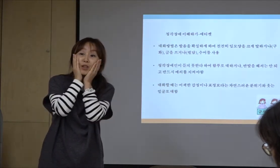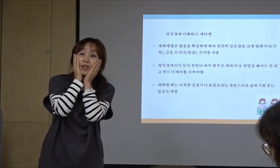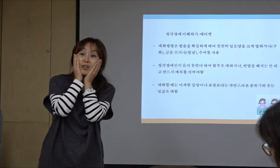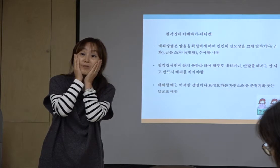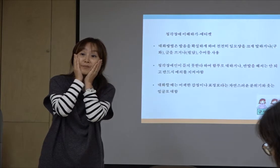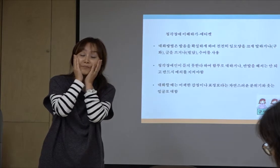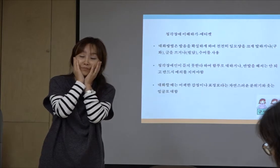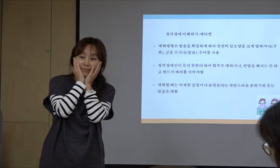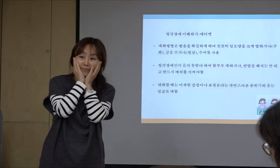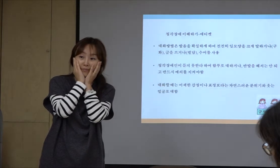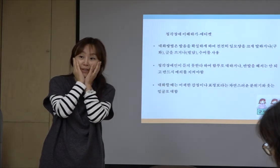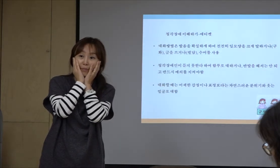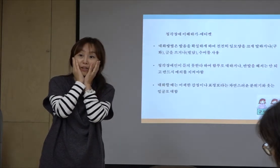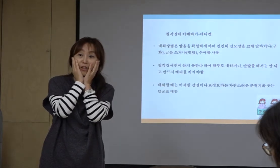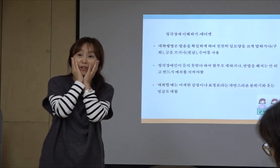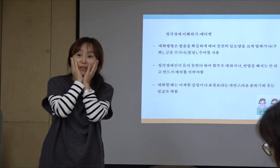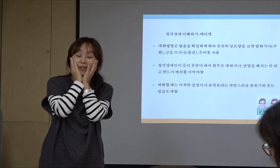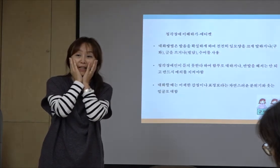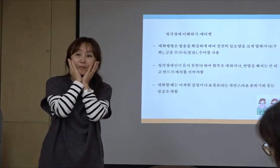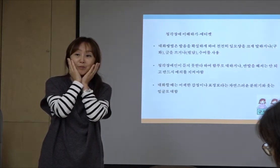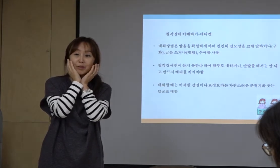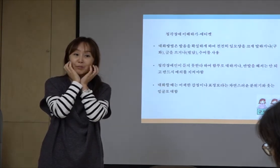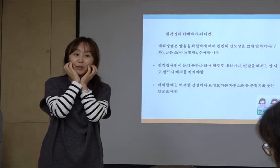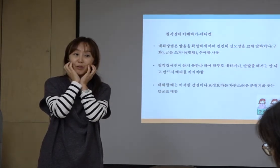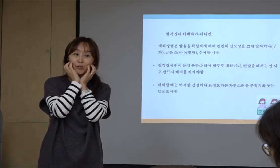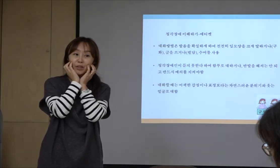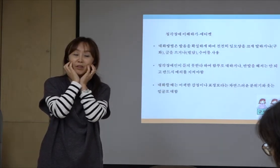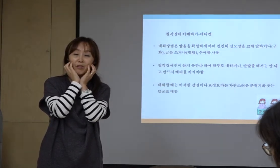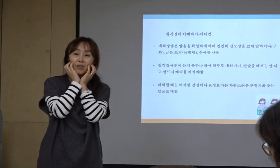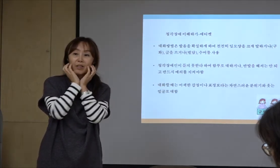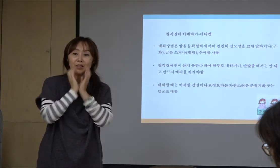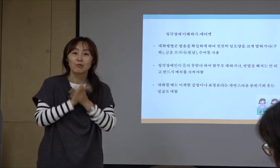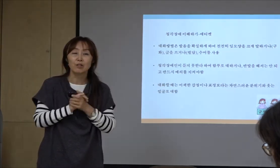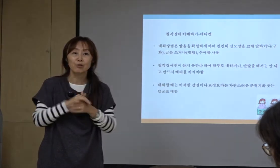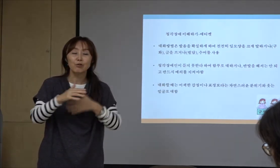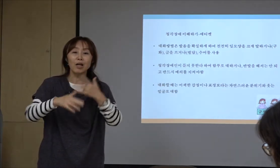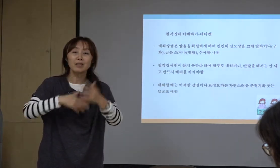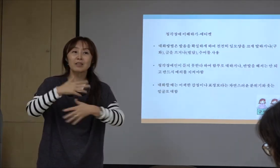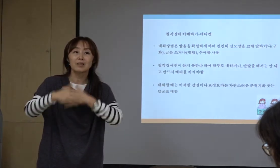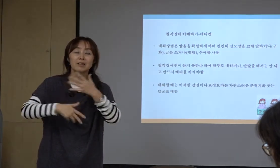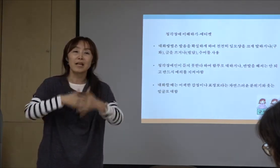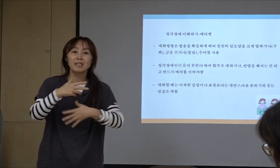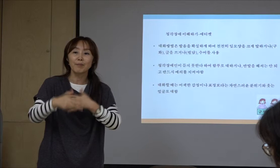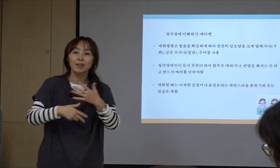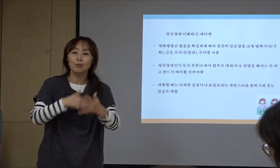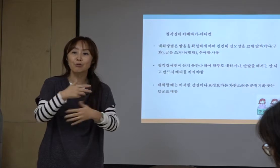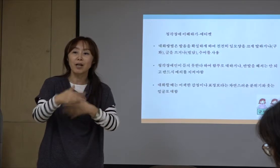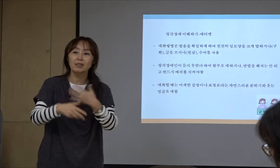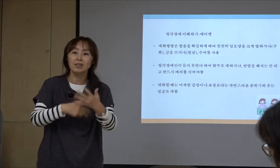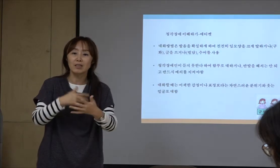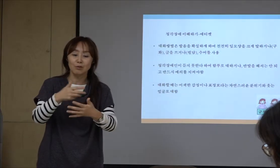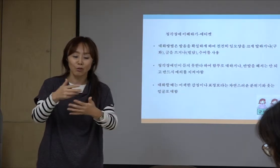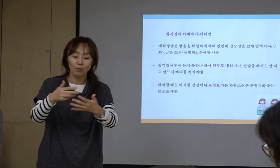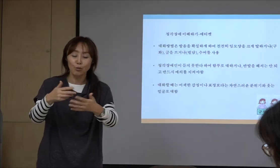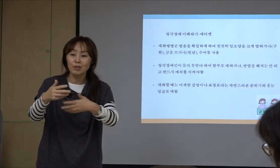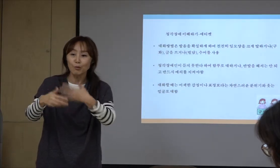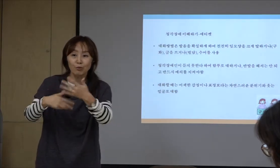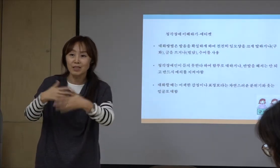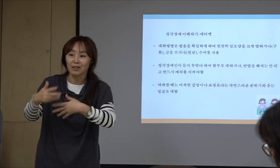해요. 표정 감정 표현을 표정으로 해서 우리가 수화를 하지만 수화는 사실 손을 보고 있지